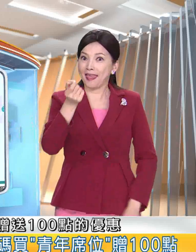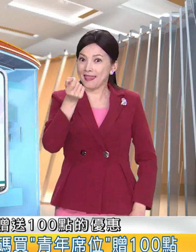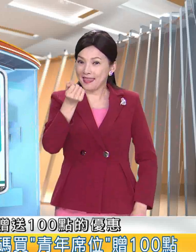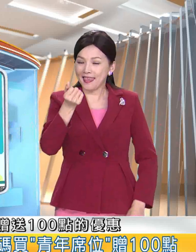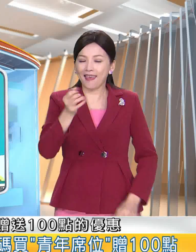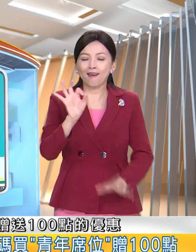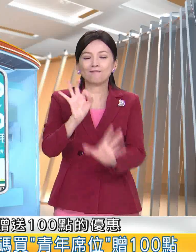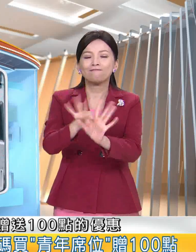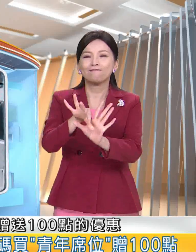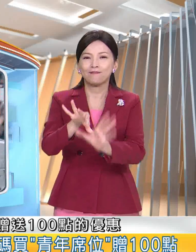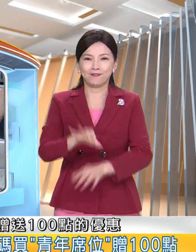惠。